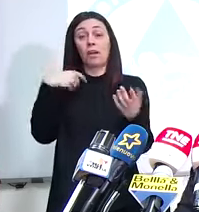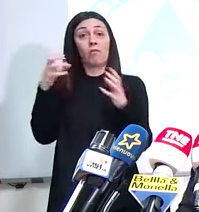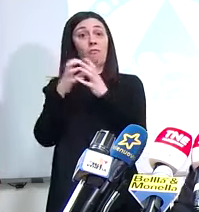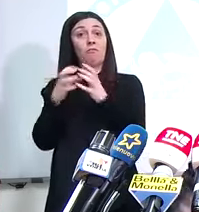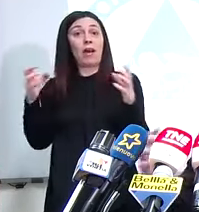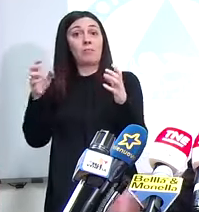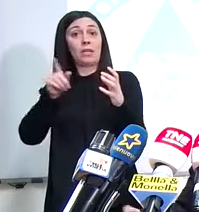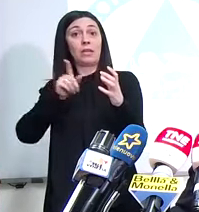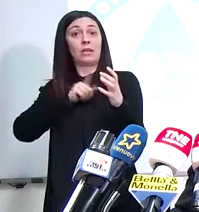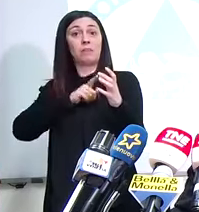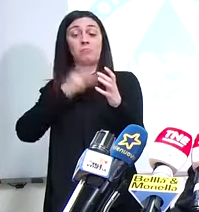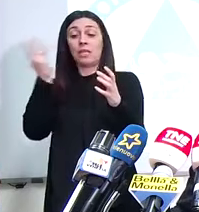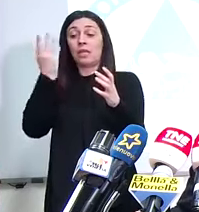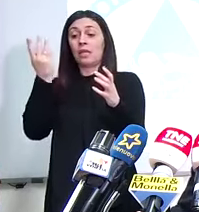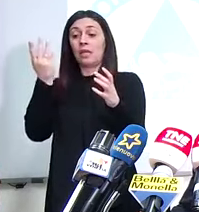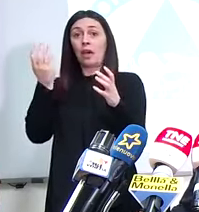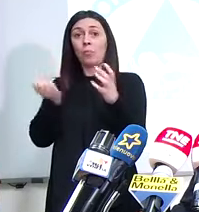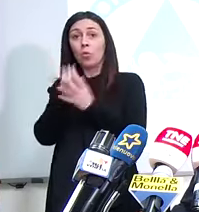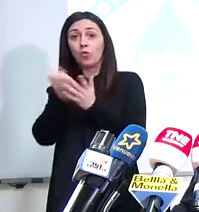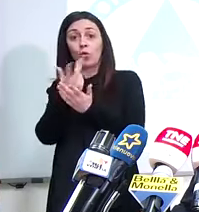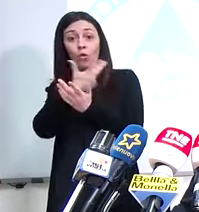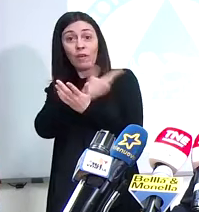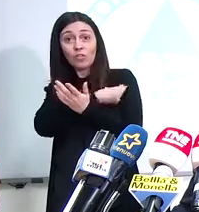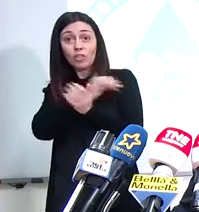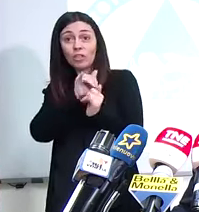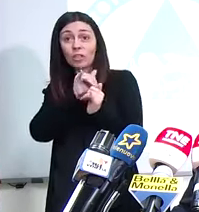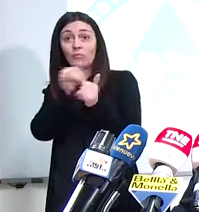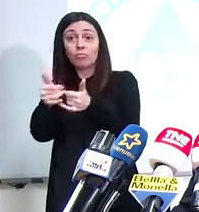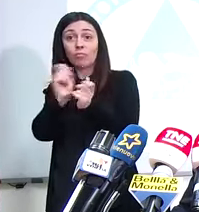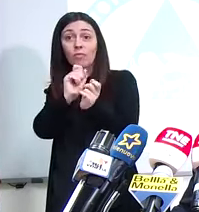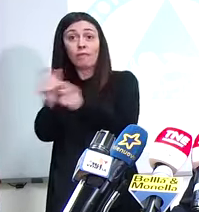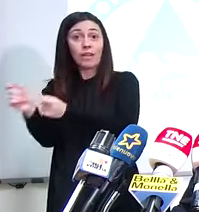quantità vanno lì però avete osservato non c'e nessuna smentita